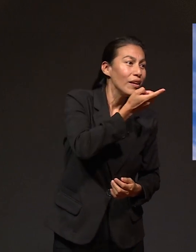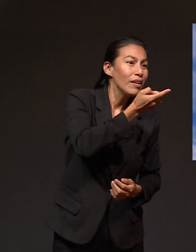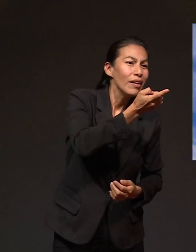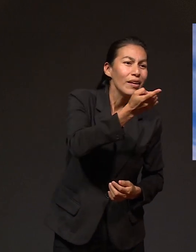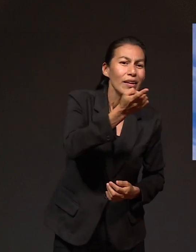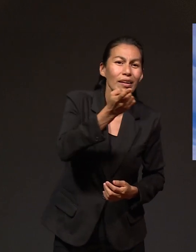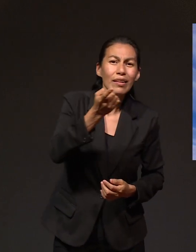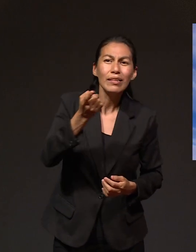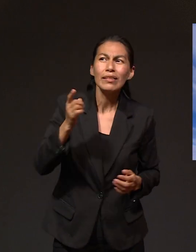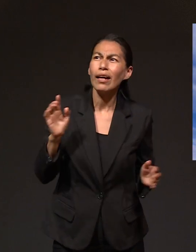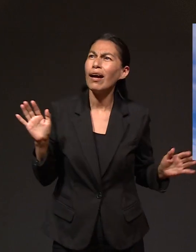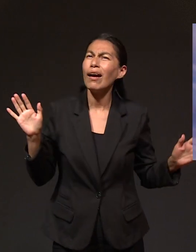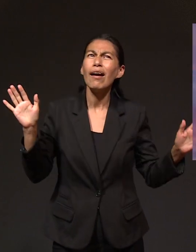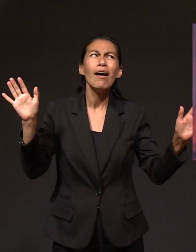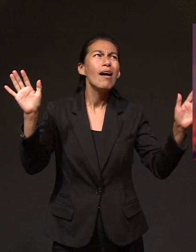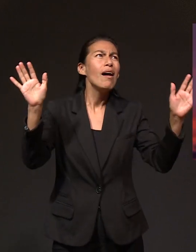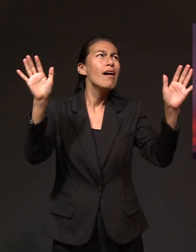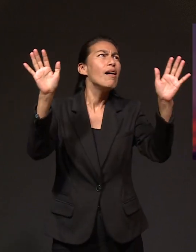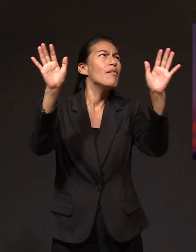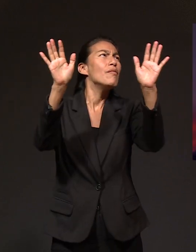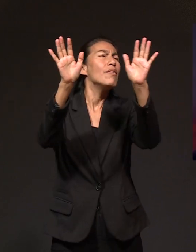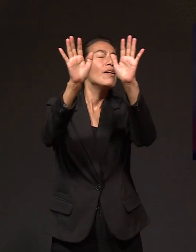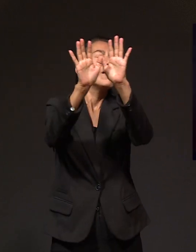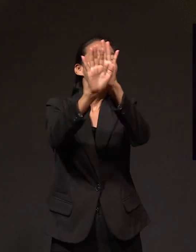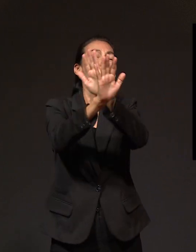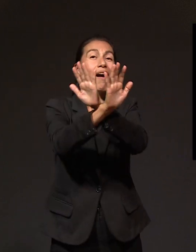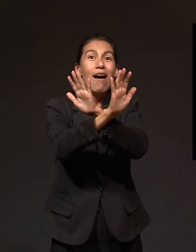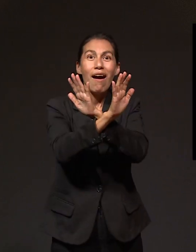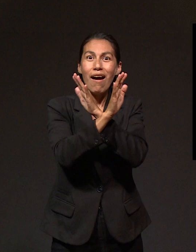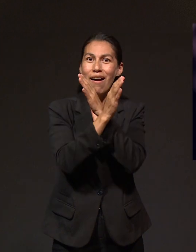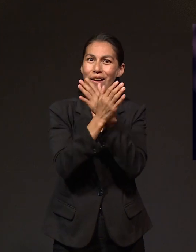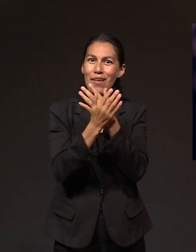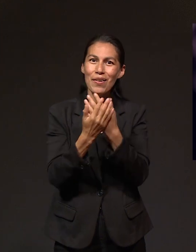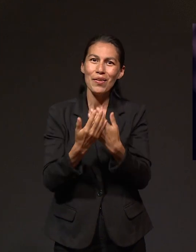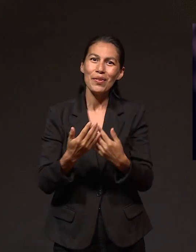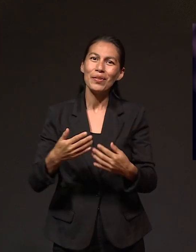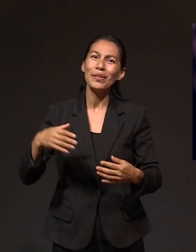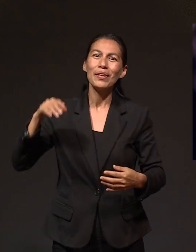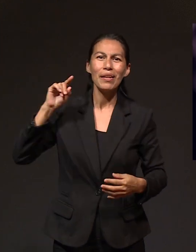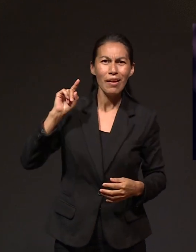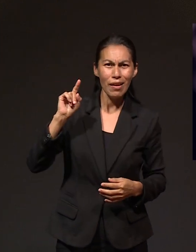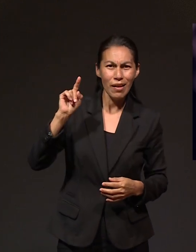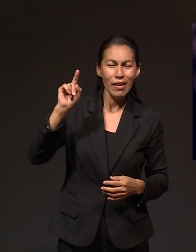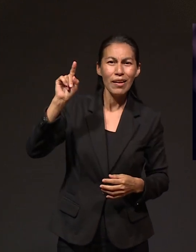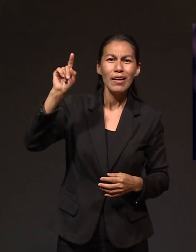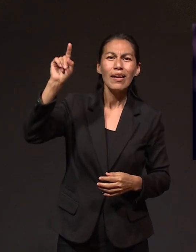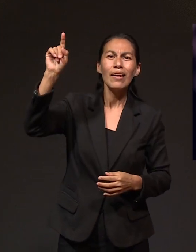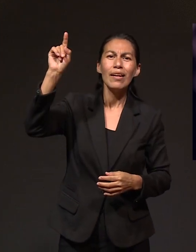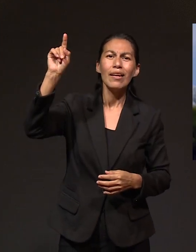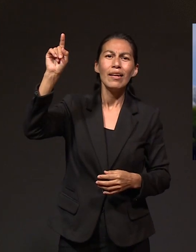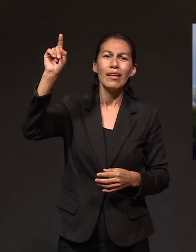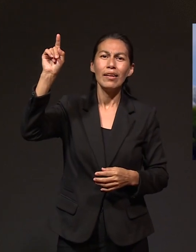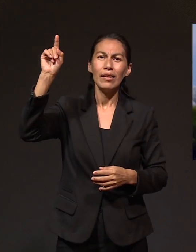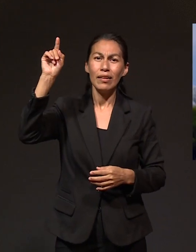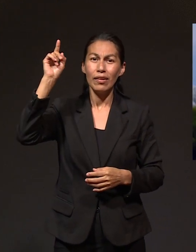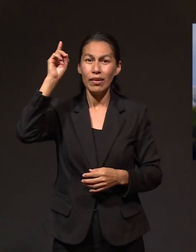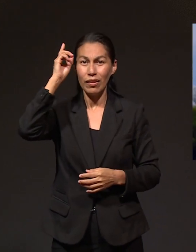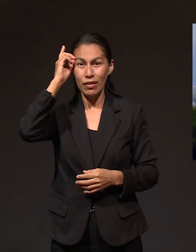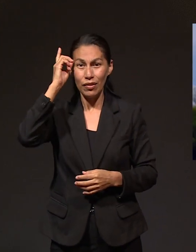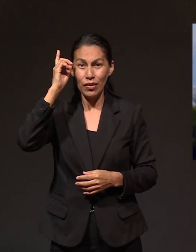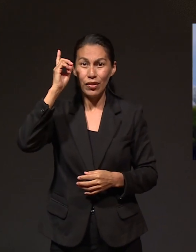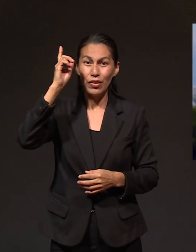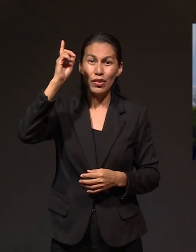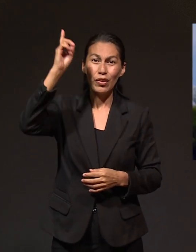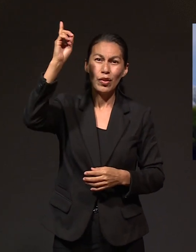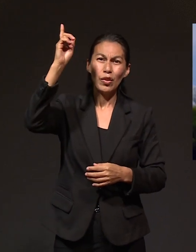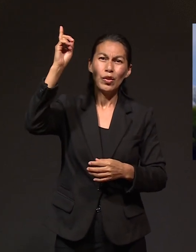habla y todo cambia. Él